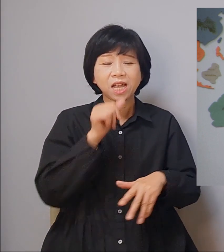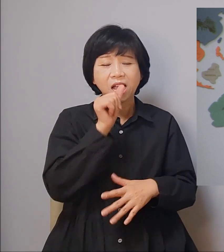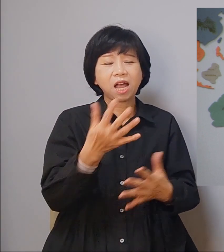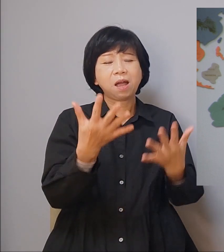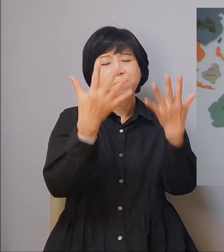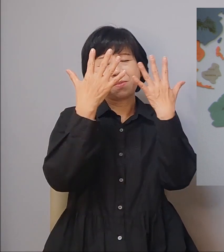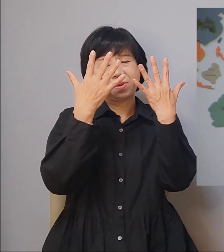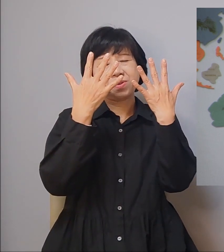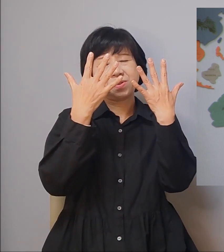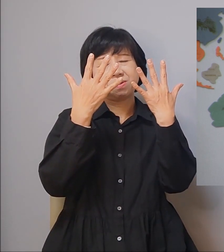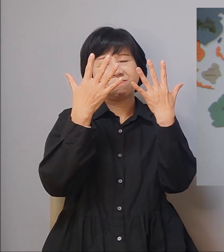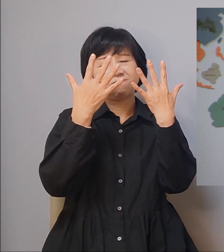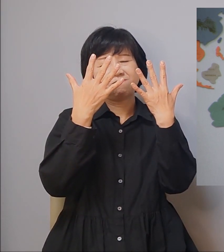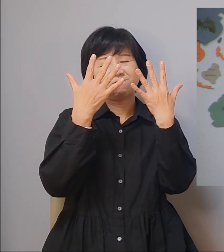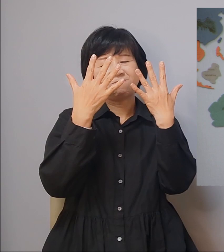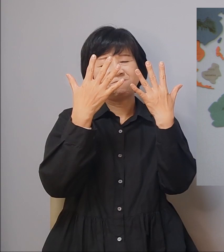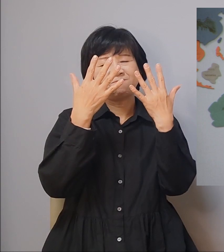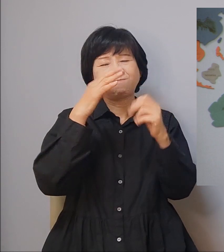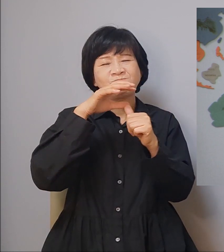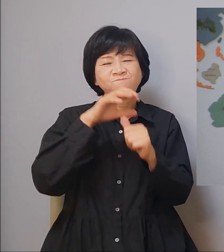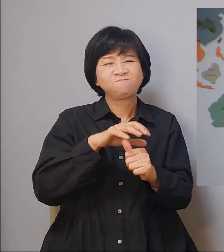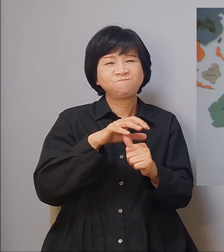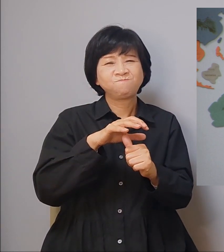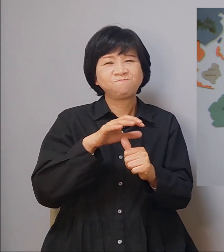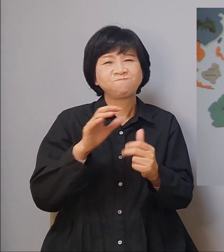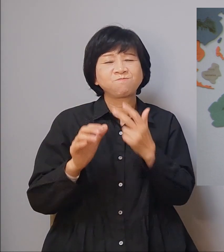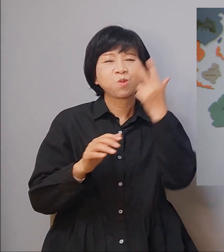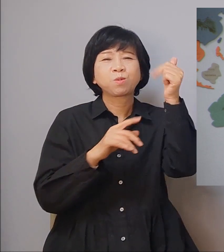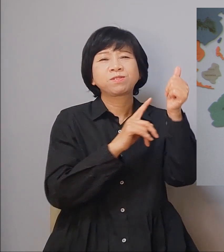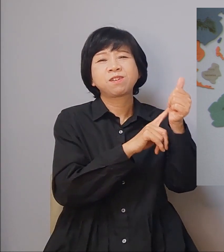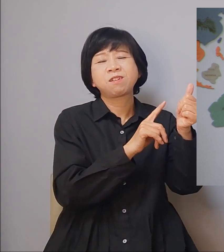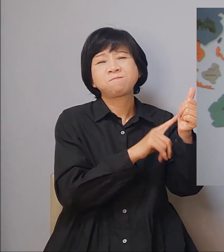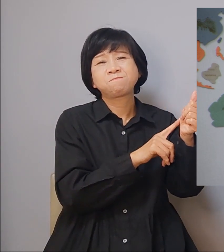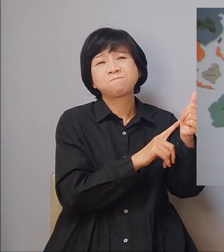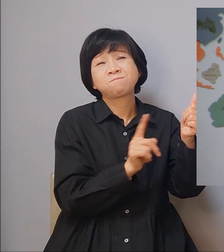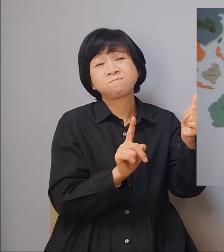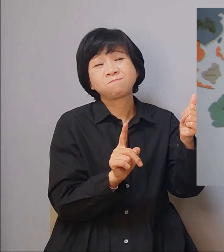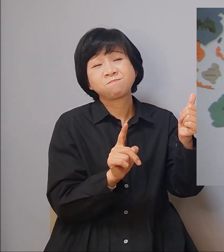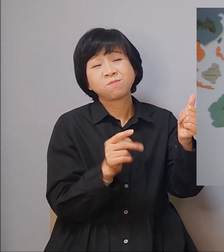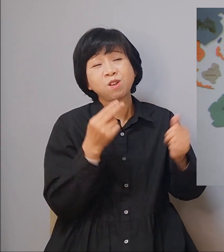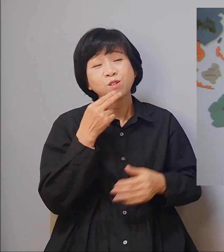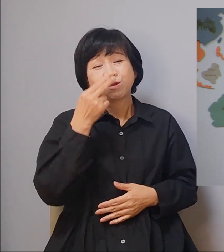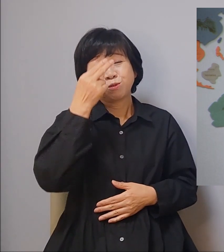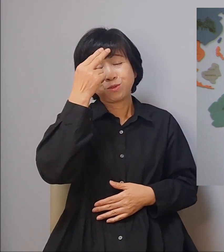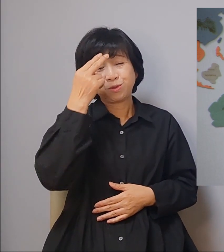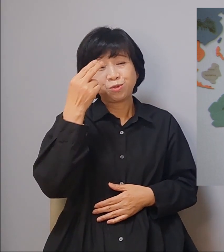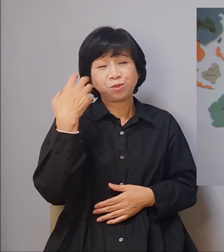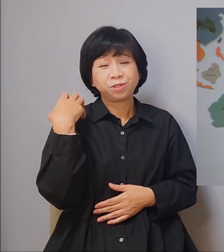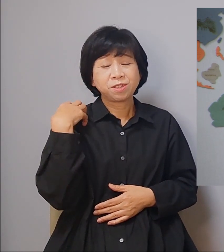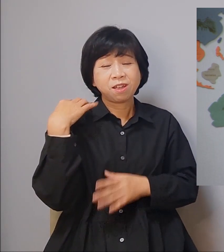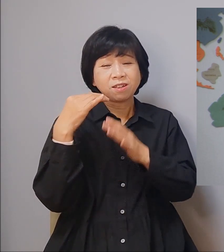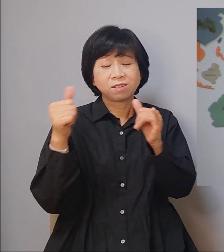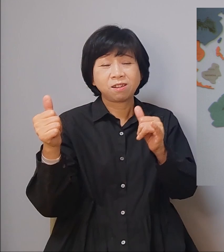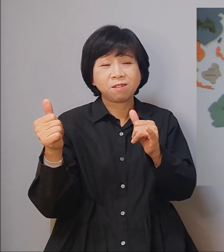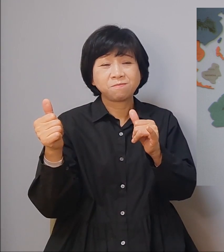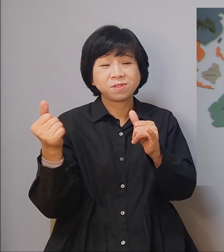소식 없이 버티는 요셉의 심정은 어떨까요? 여러분, 술 맡은 간원장이 복직됐어요.